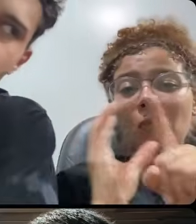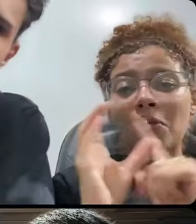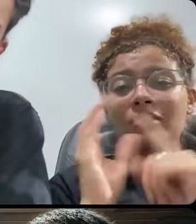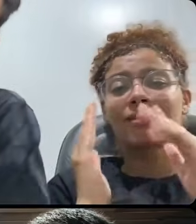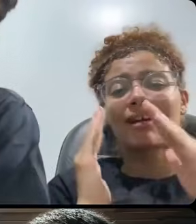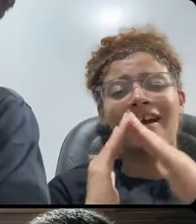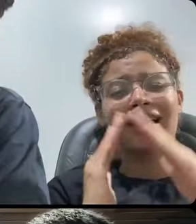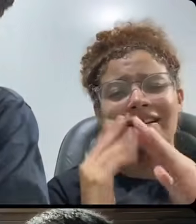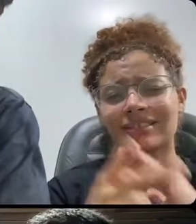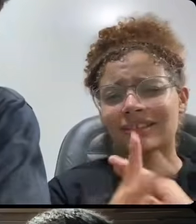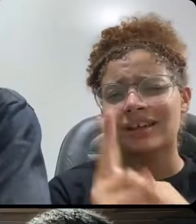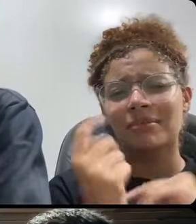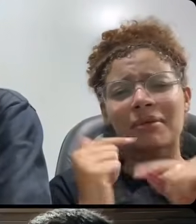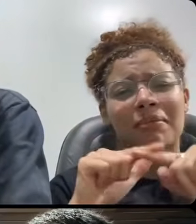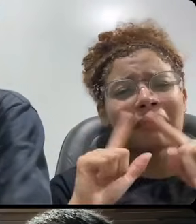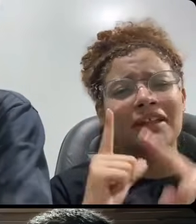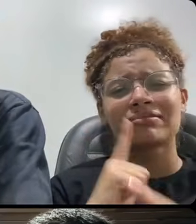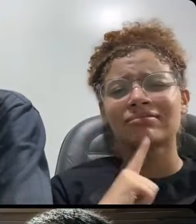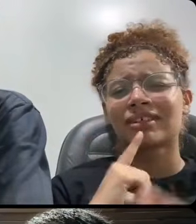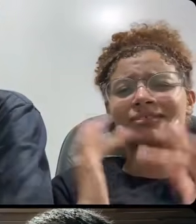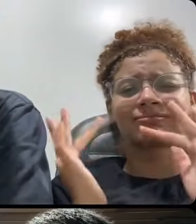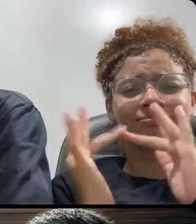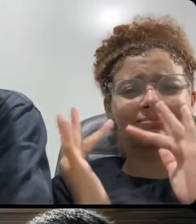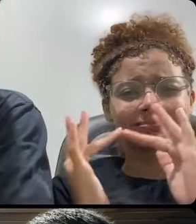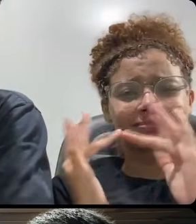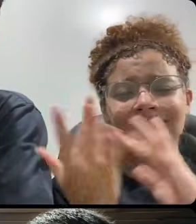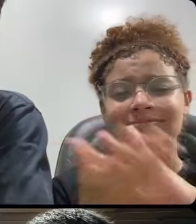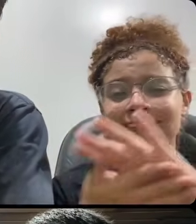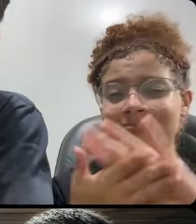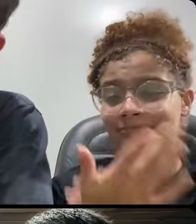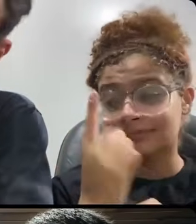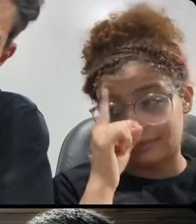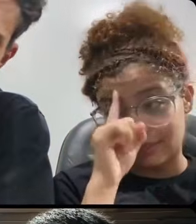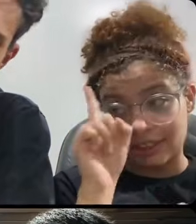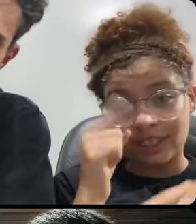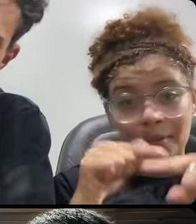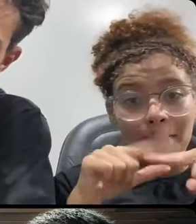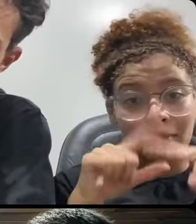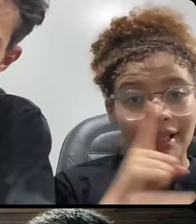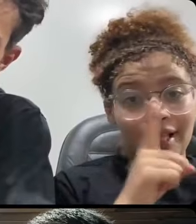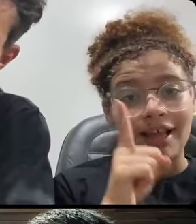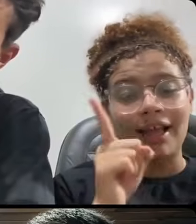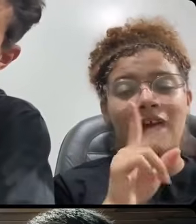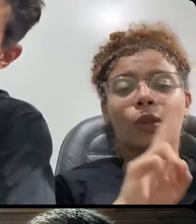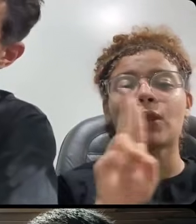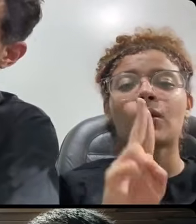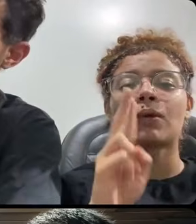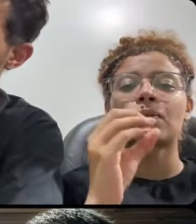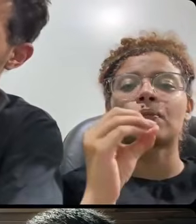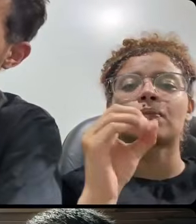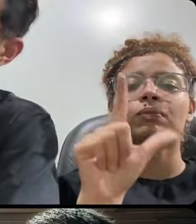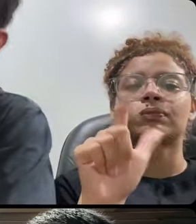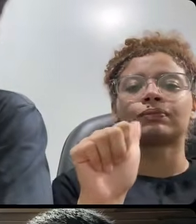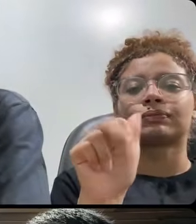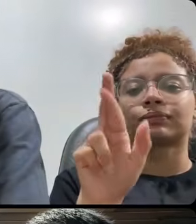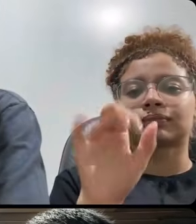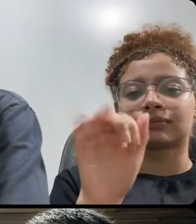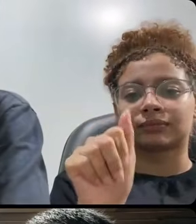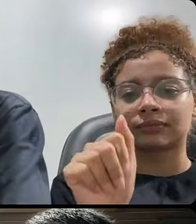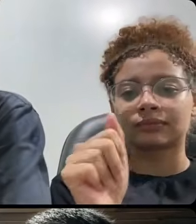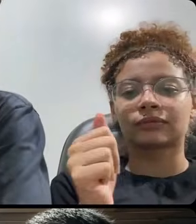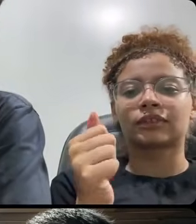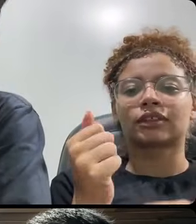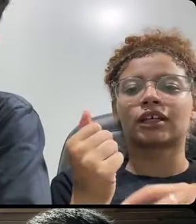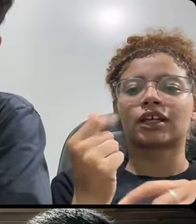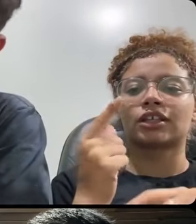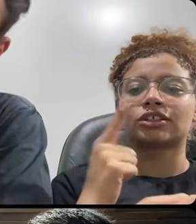aquele encontro verdadeiro, sabe? Mas foi lá na olaria que eu tive esse verdadeiro encontro, porque lá eu conheci a palavra, né? Comecei a